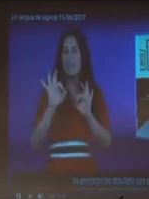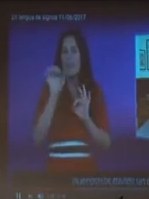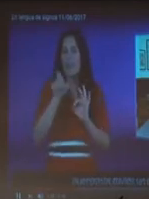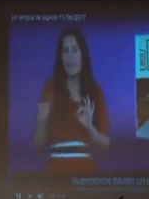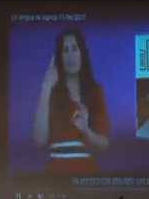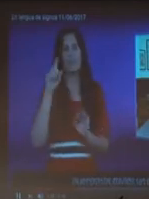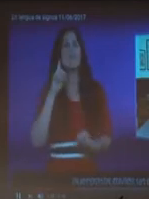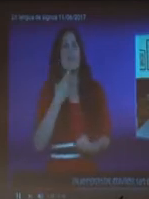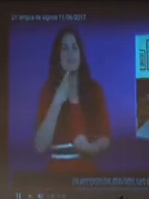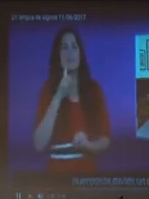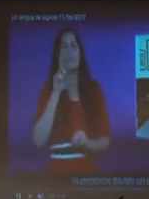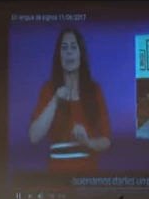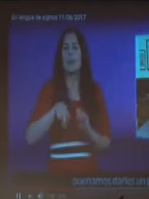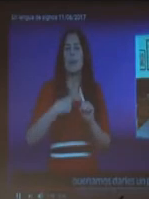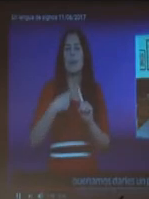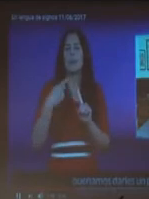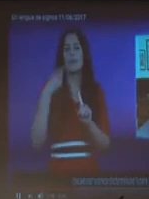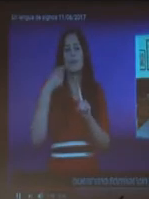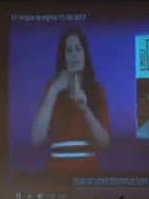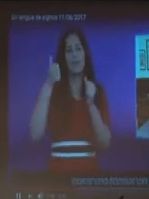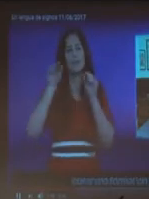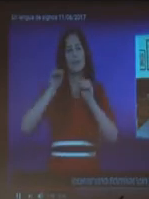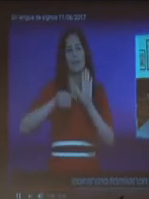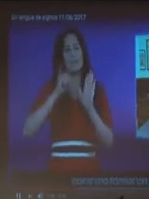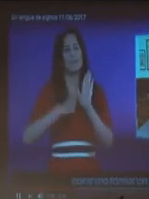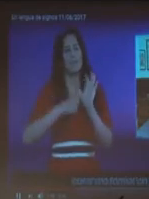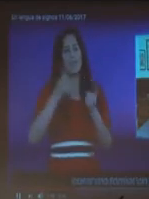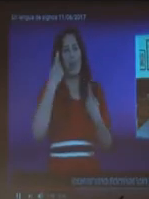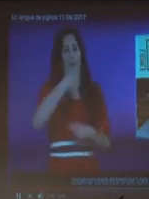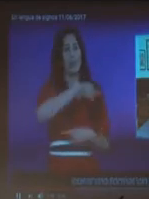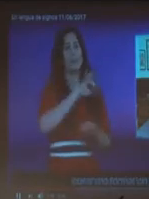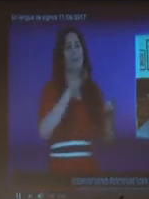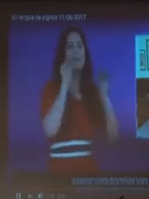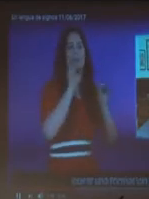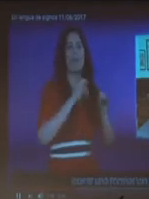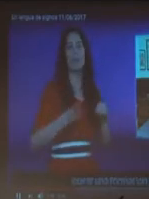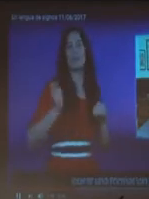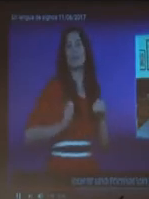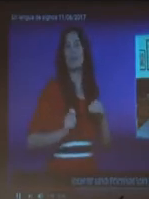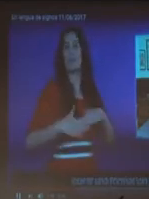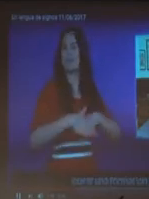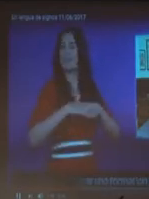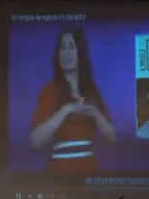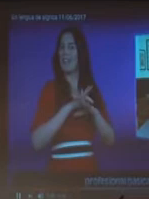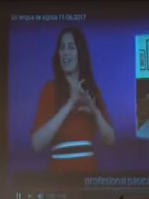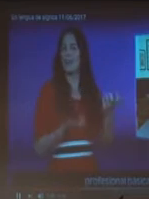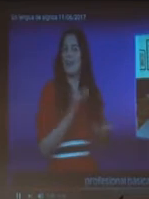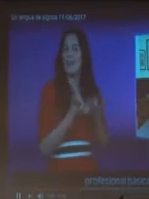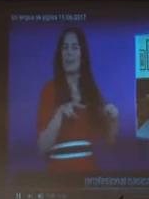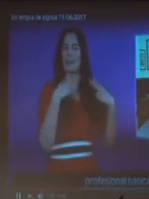especial al alumnado. Y también para lograr una formación más completa del alumnado que hace formación profesional básica de cocina